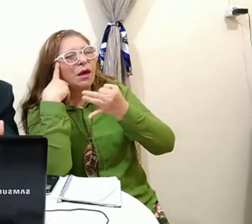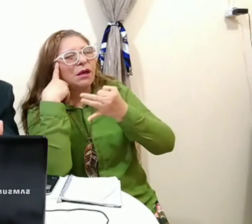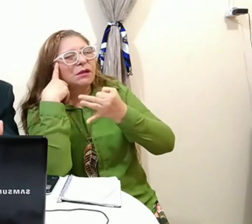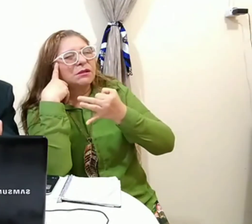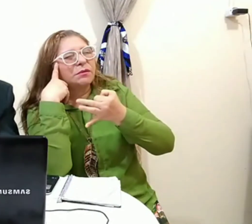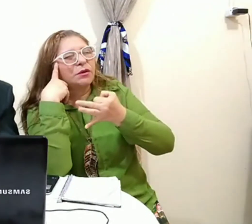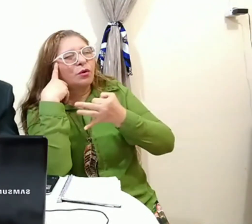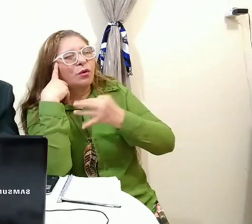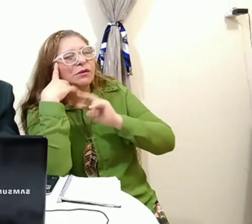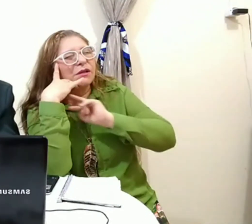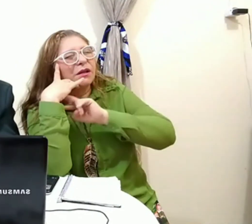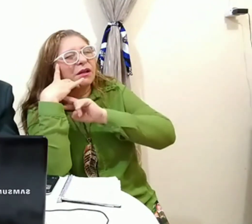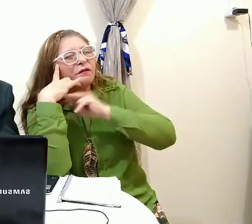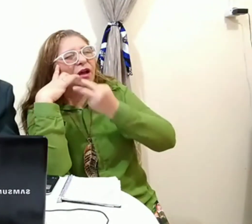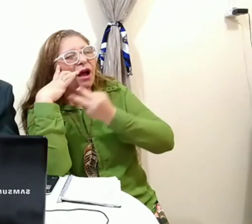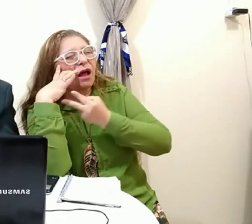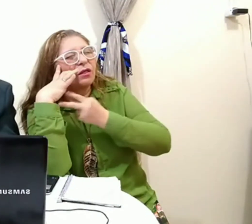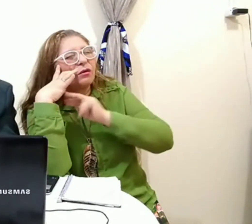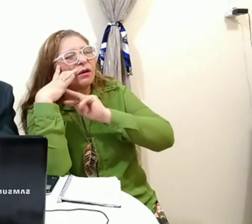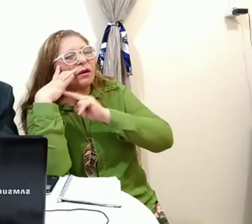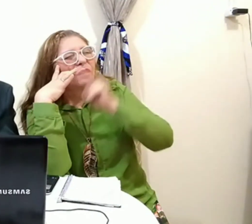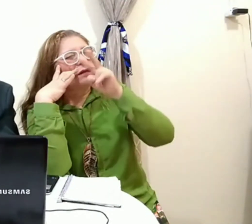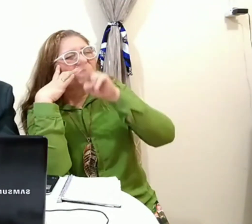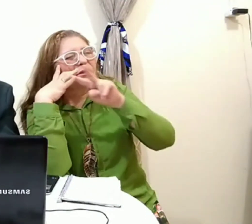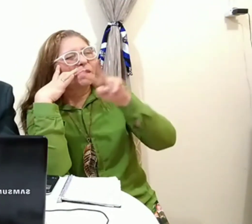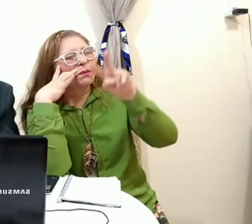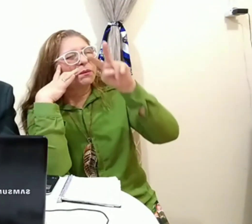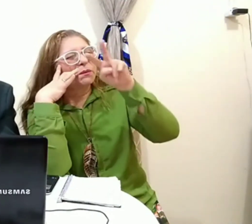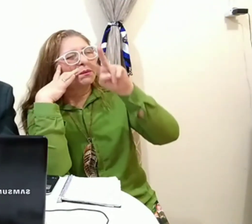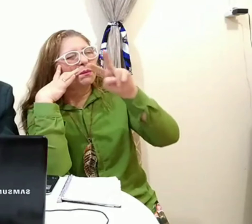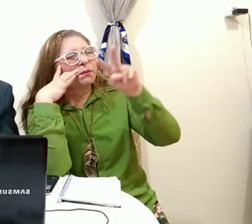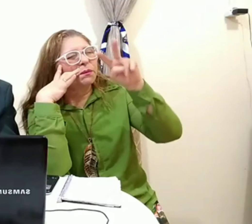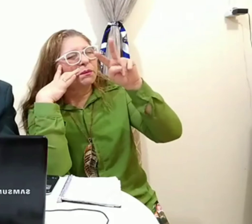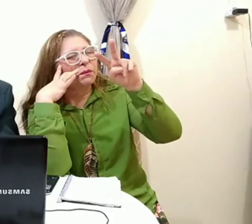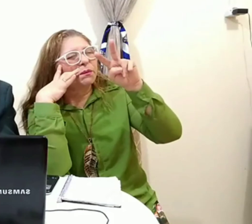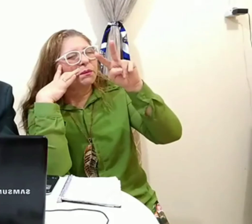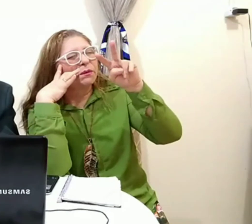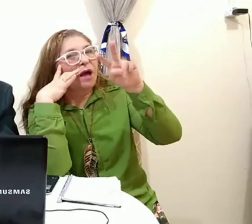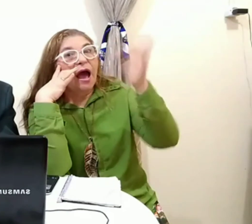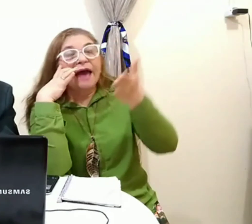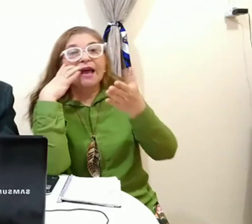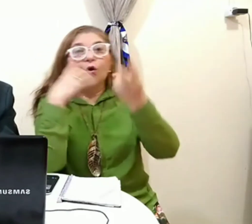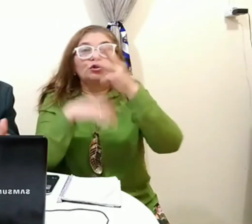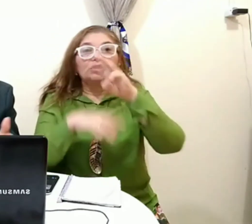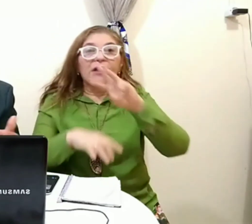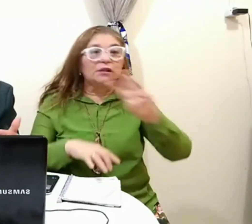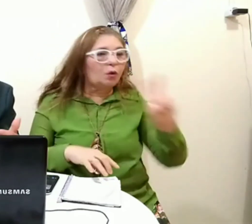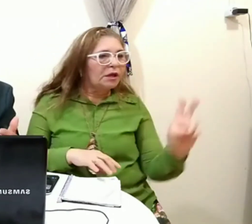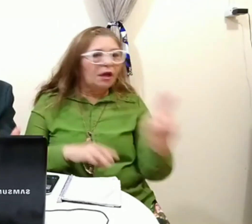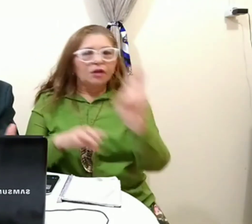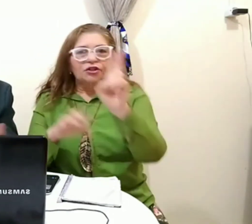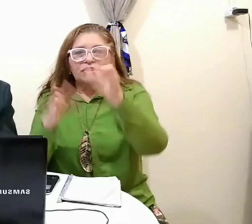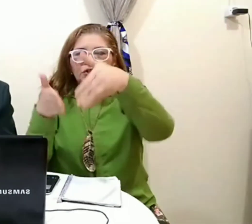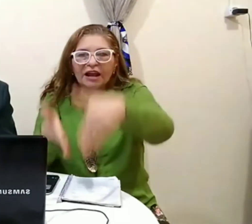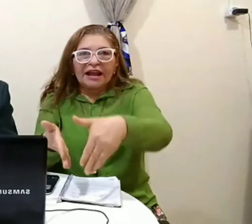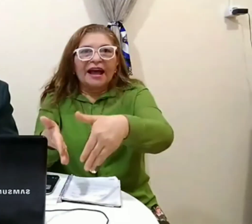que significaria aquela visão, então os homens que foram enviados da parte de Cornélio chegaram e pararam